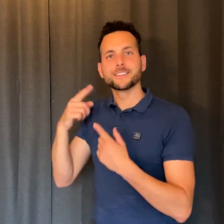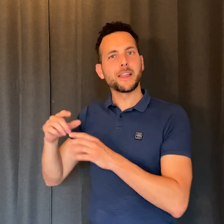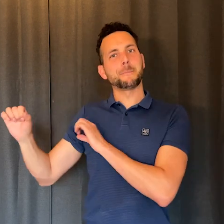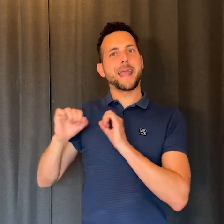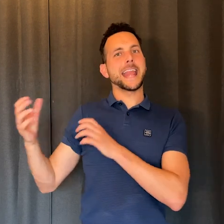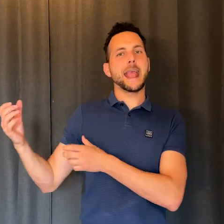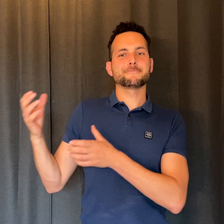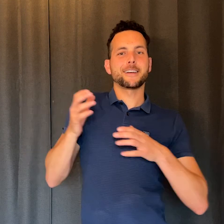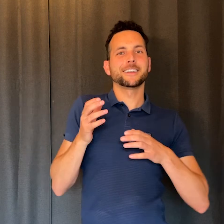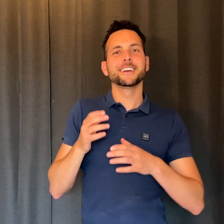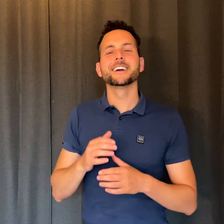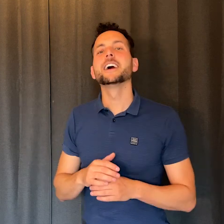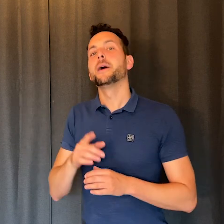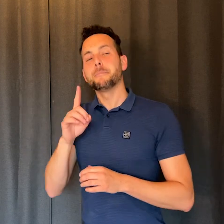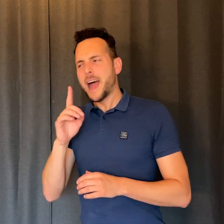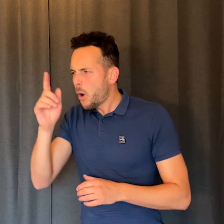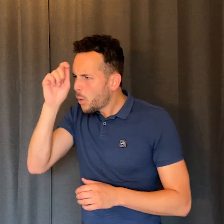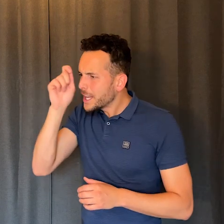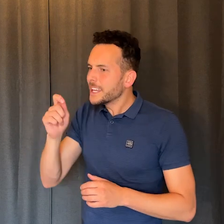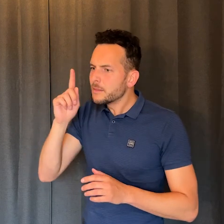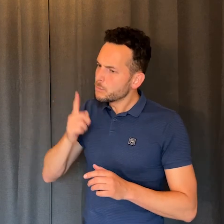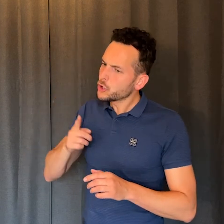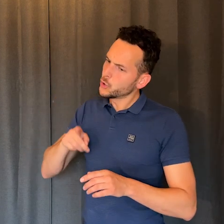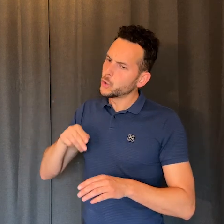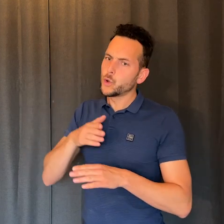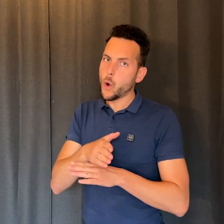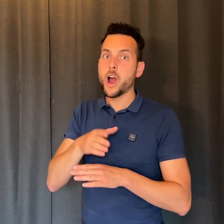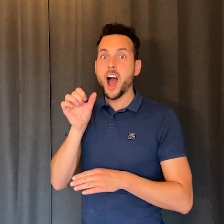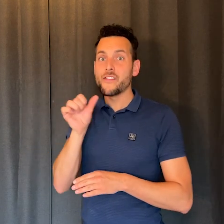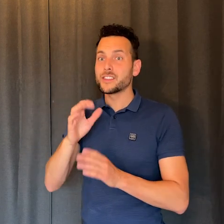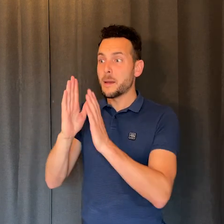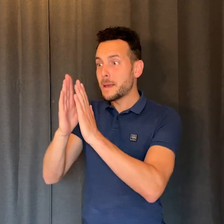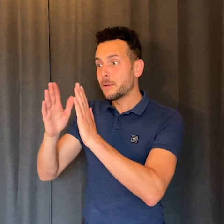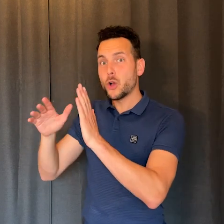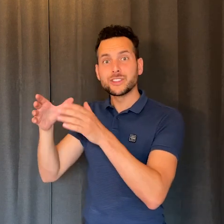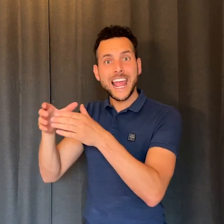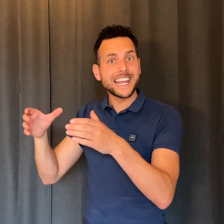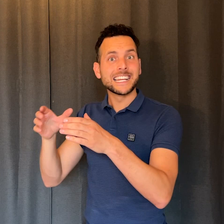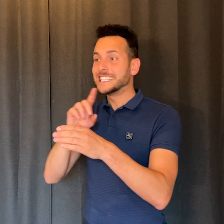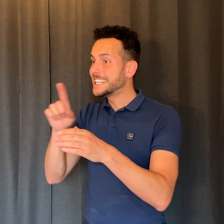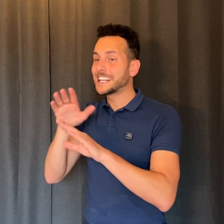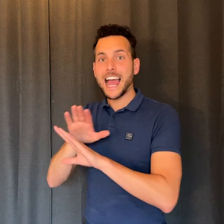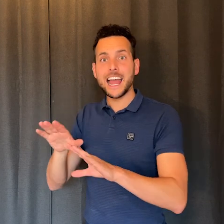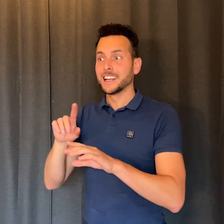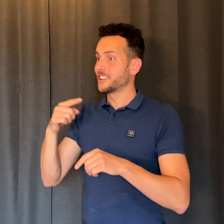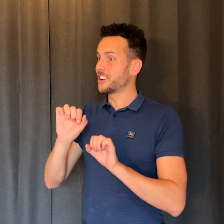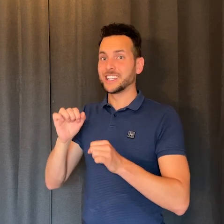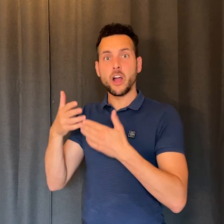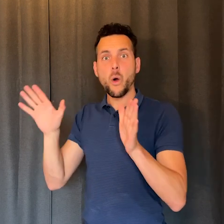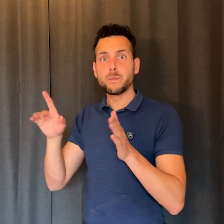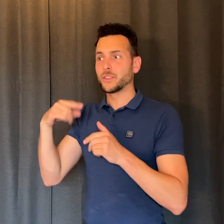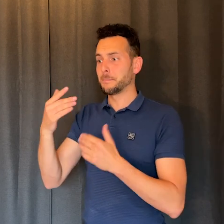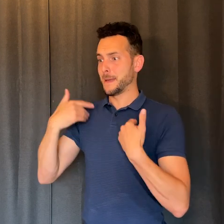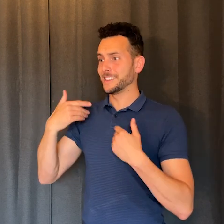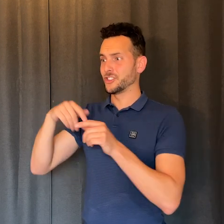mee. Nou Olly, maar weet je, we moeten nu echt doorgaan hoor. Want anders zometeen is de bibliotheek nog helemaal niet klaar. En dan kan die niet open en er staan allemaal mensen voor de deur te wachten. En